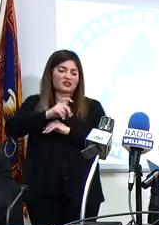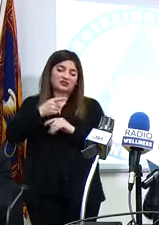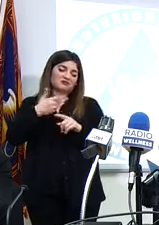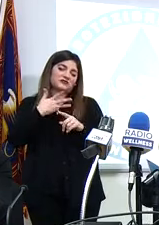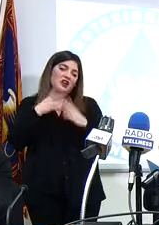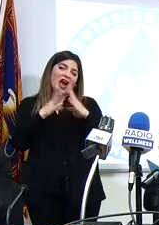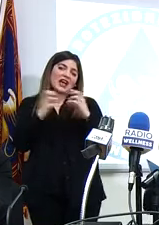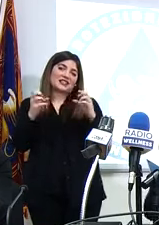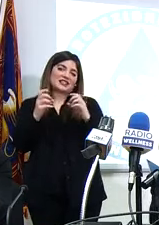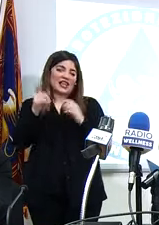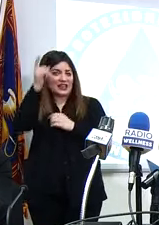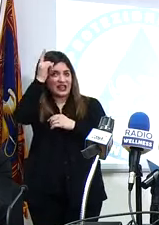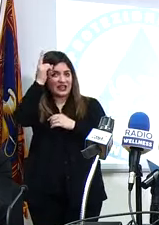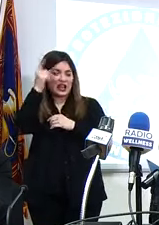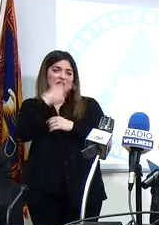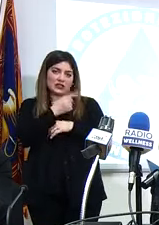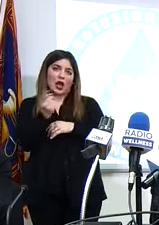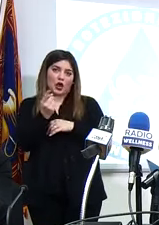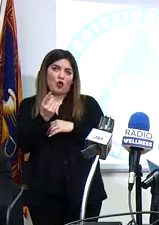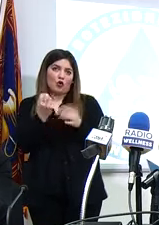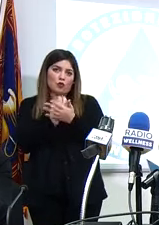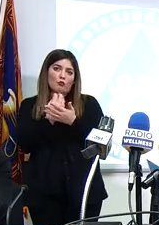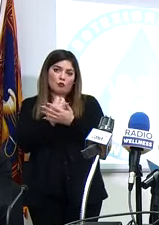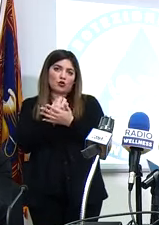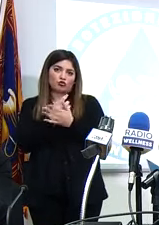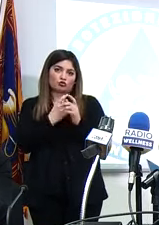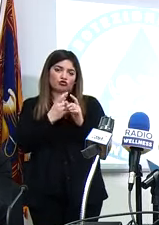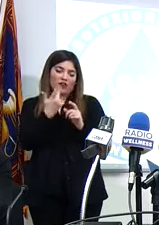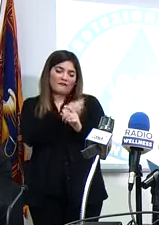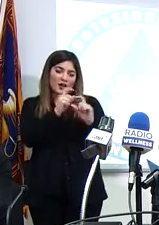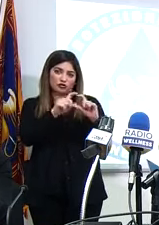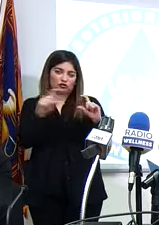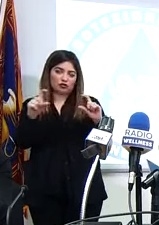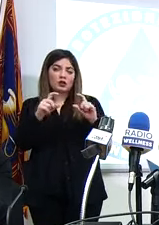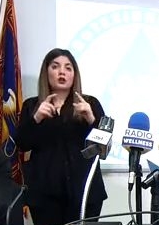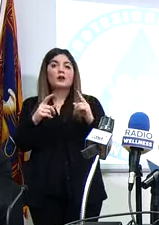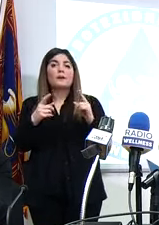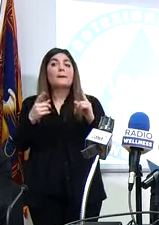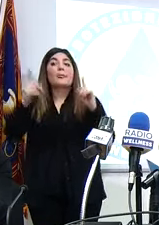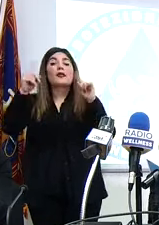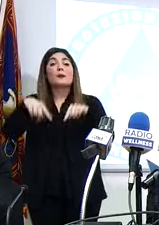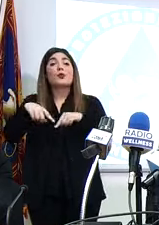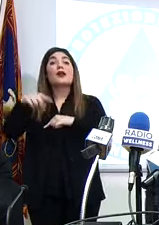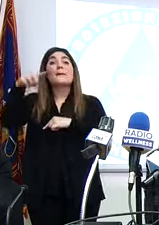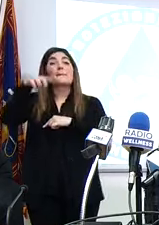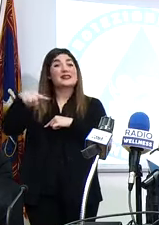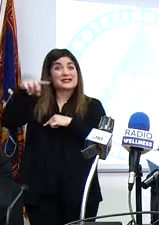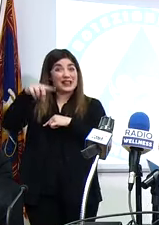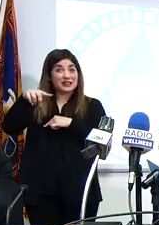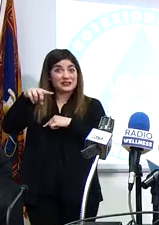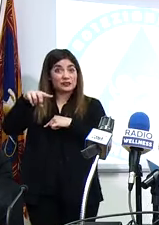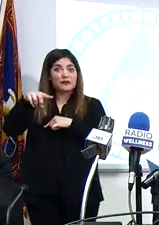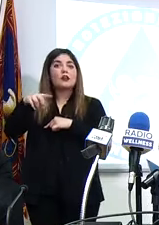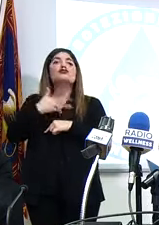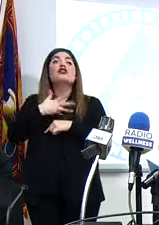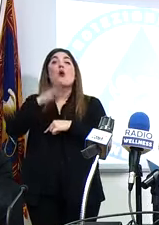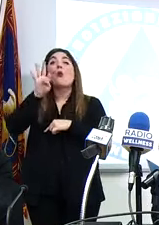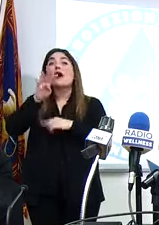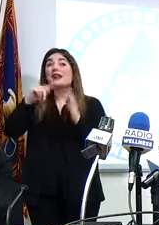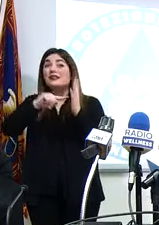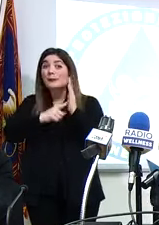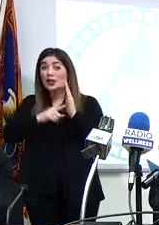tedesca, anche lei produce un vaccino a mRNA. C'era Pasteur Sanofi con 40 milioni di dosi,